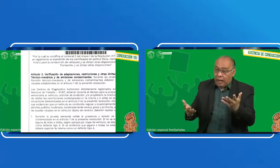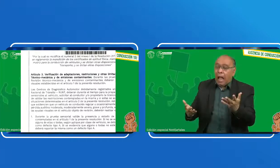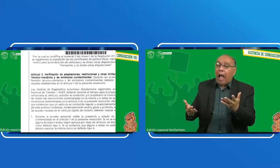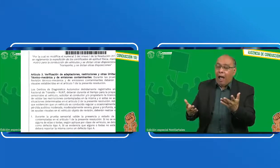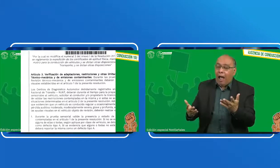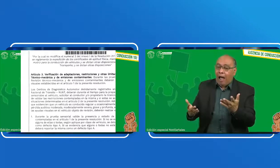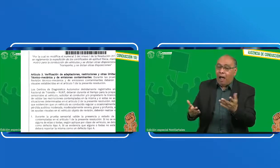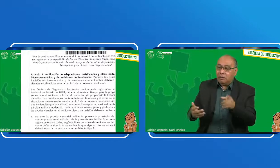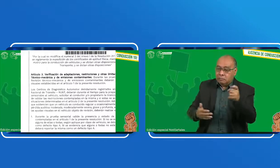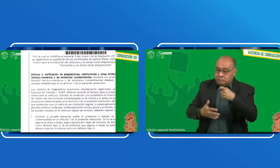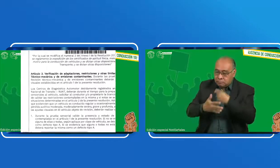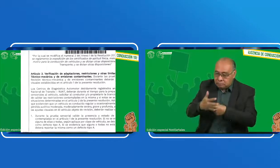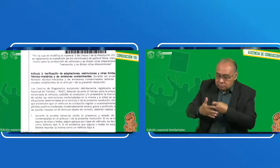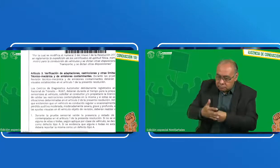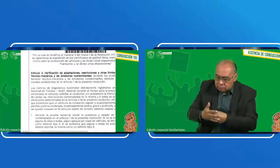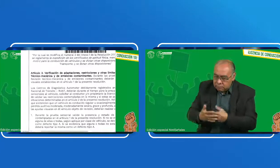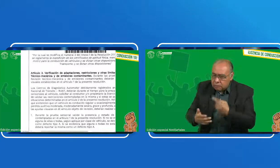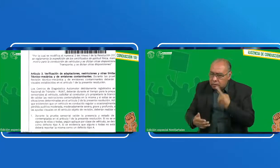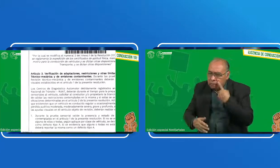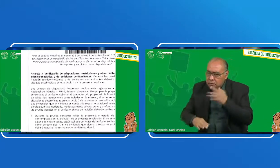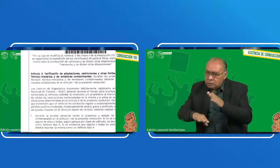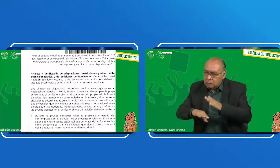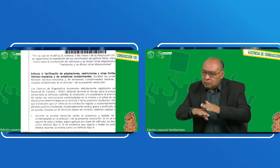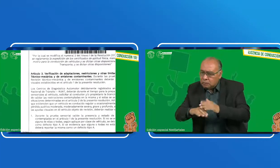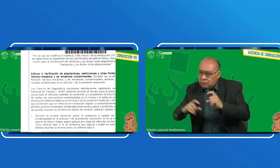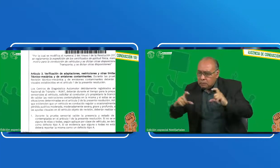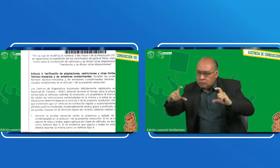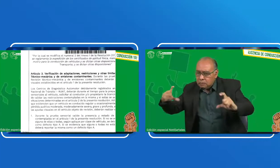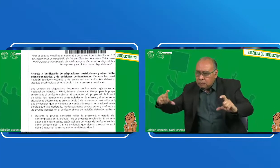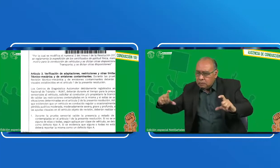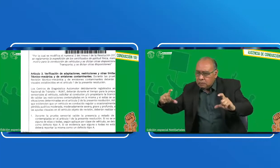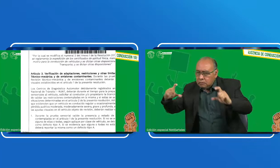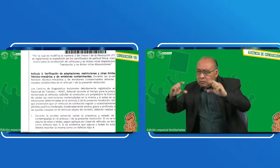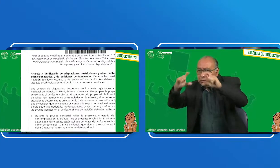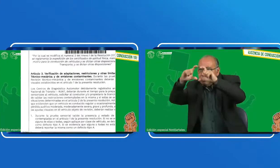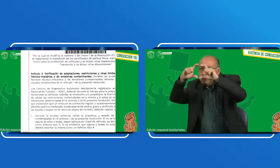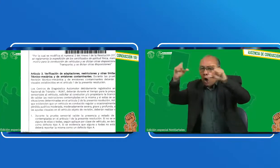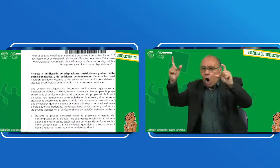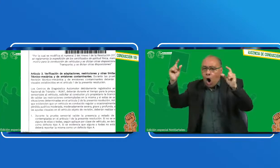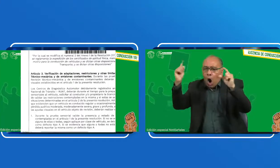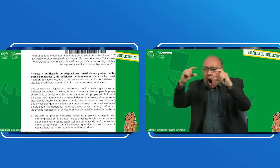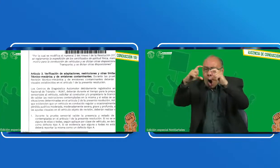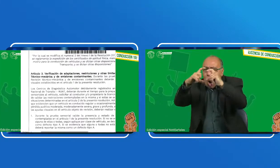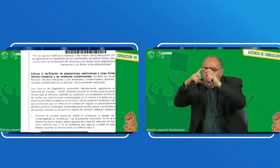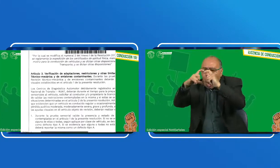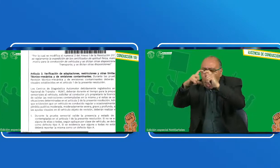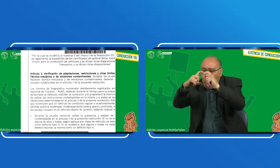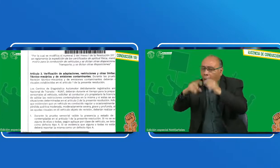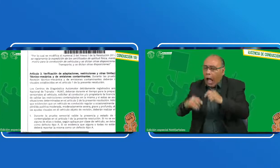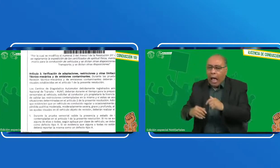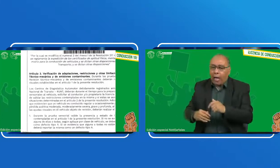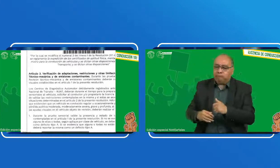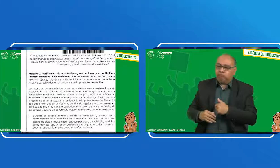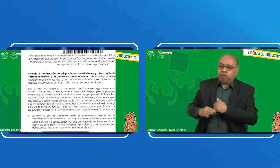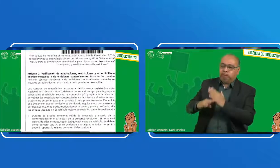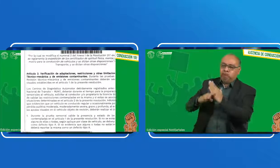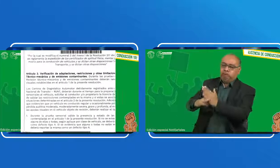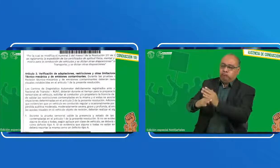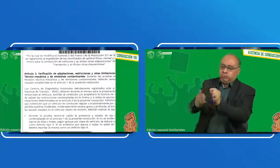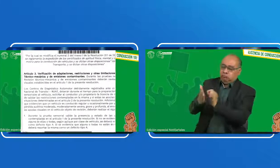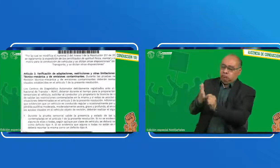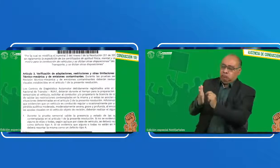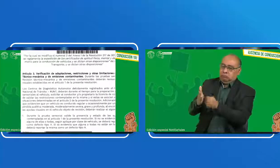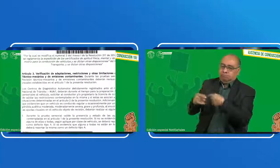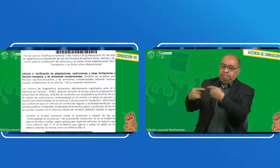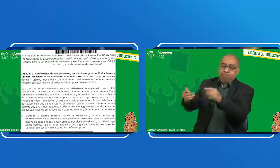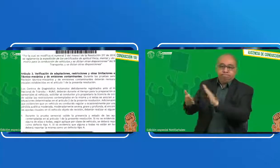Si en ese momento, entonces, también para futuro se tenga que hacer esa revisión del tema de las adecuaciones